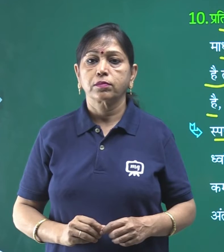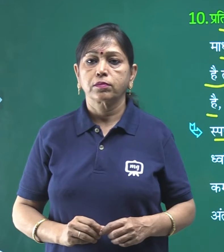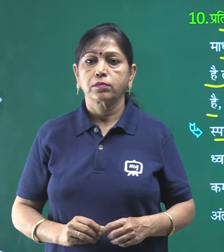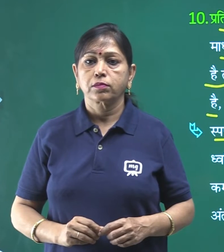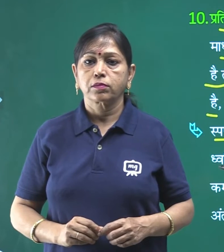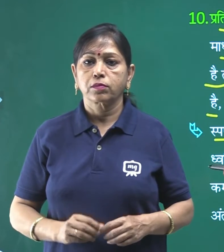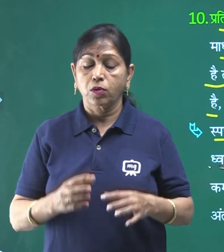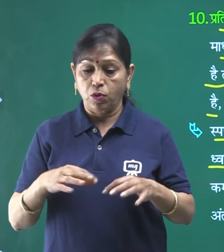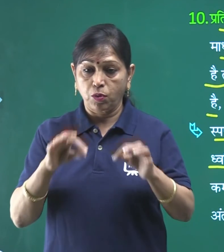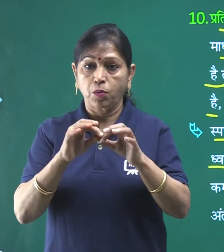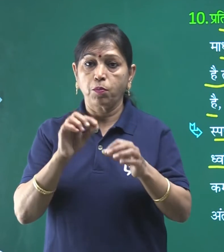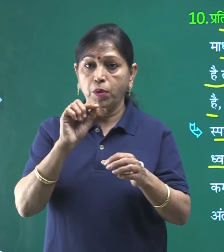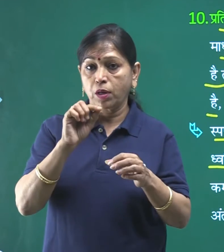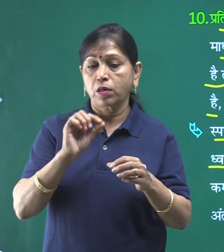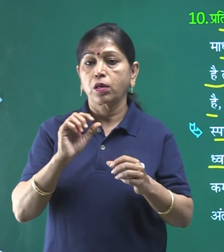मूल ध्वनि तथा